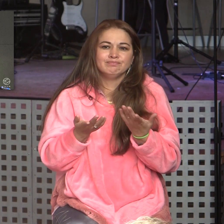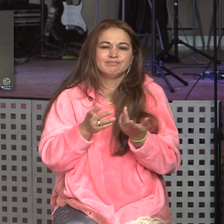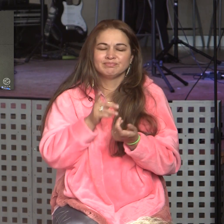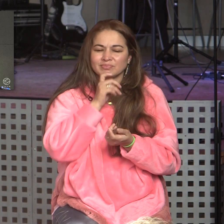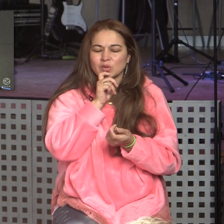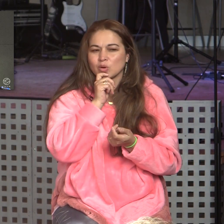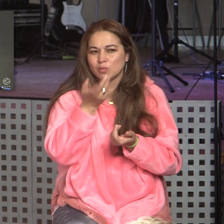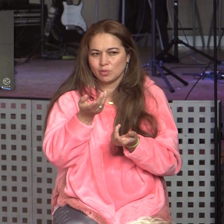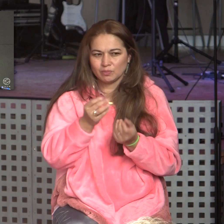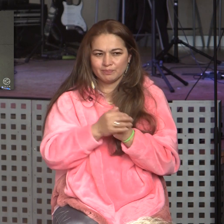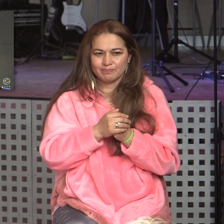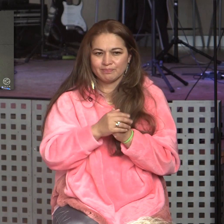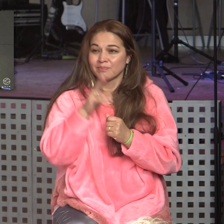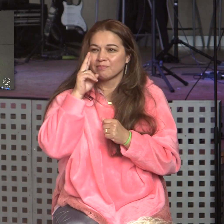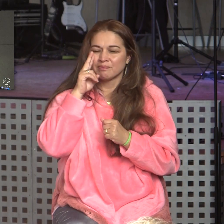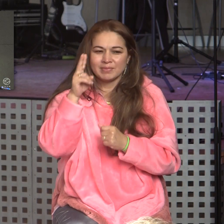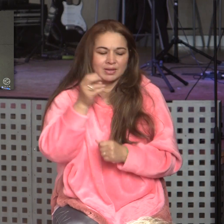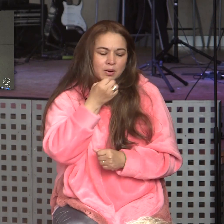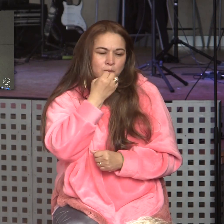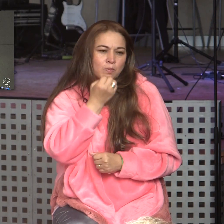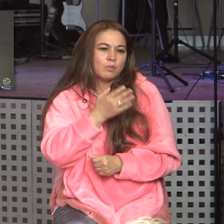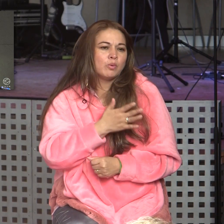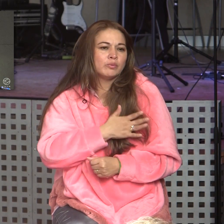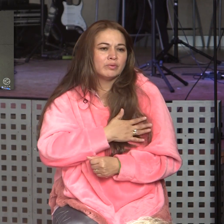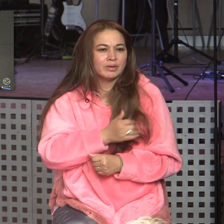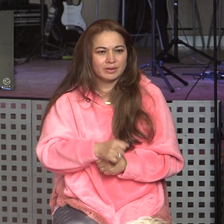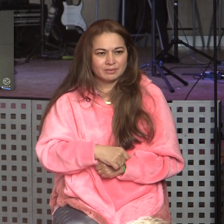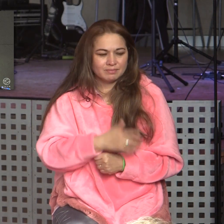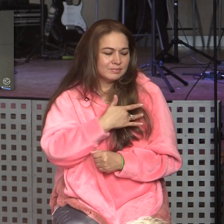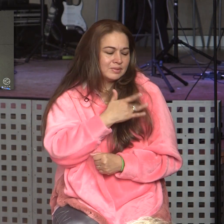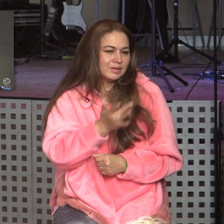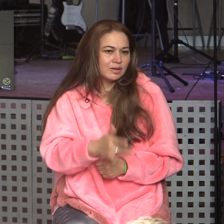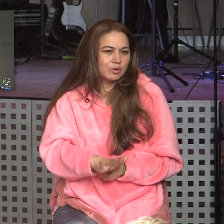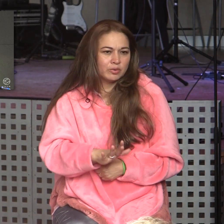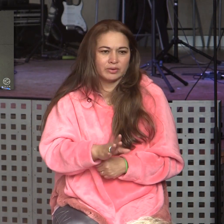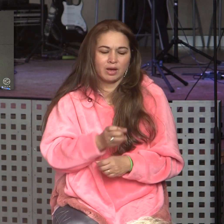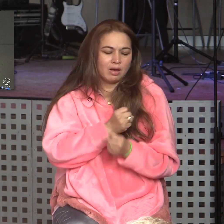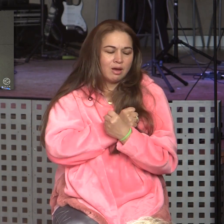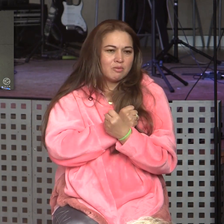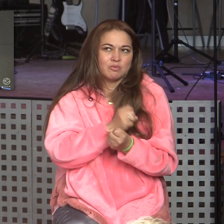compasión de Dios. Y eso es lo que le sostuvo.